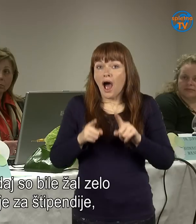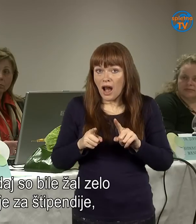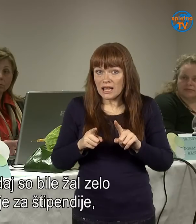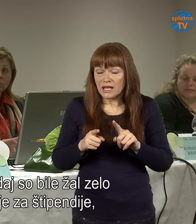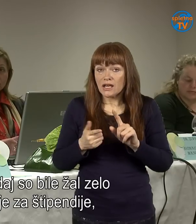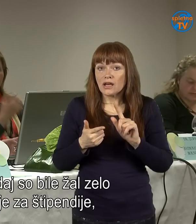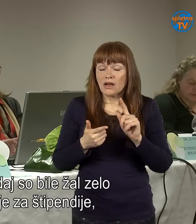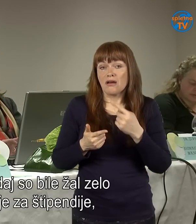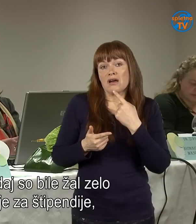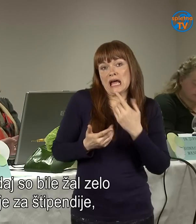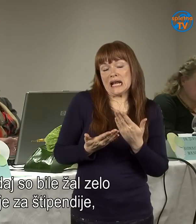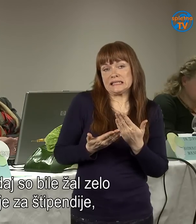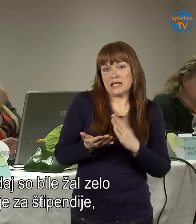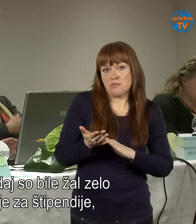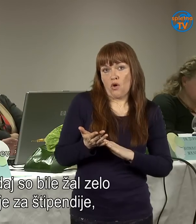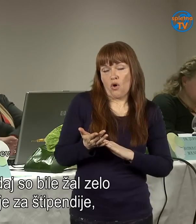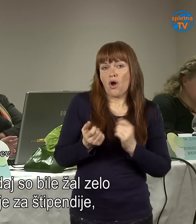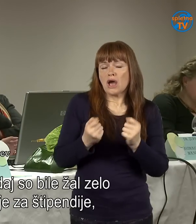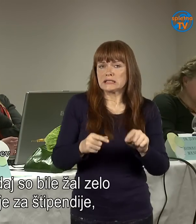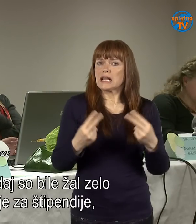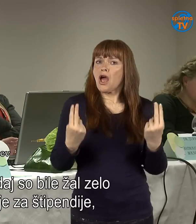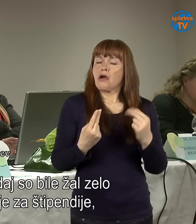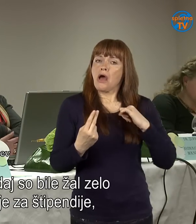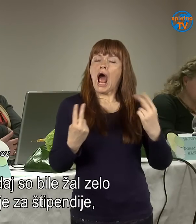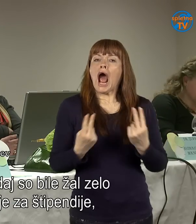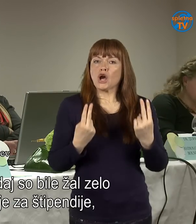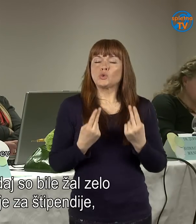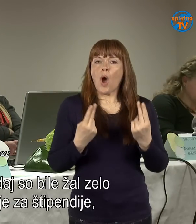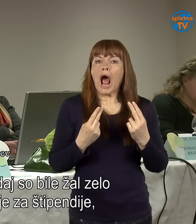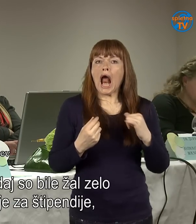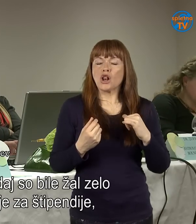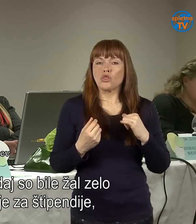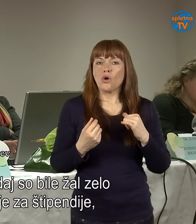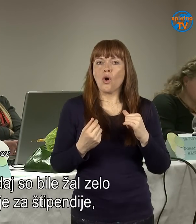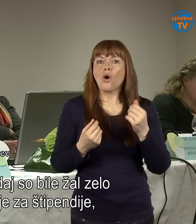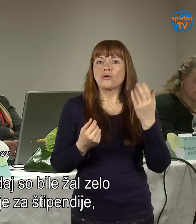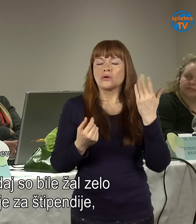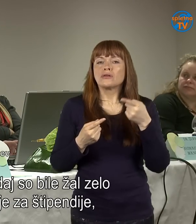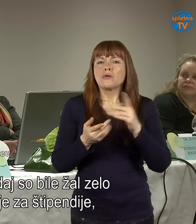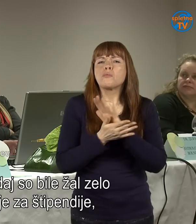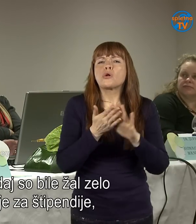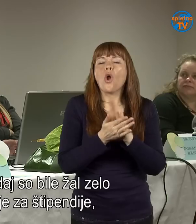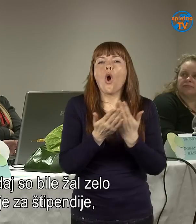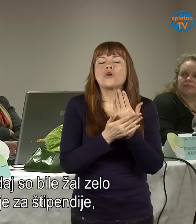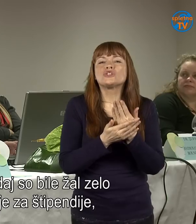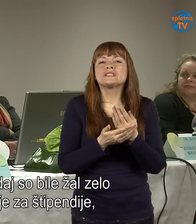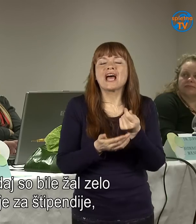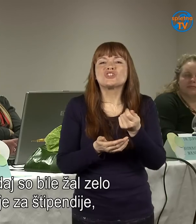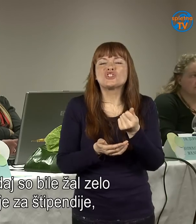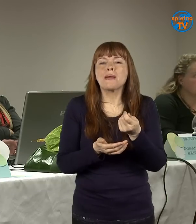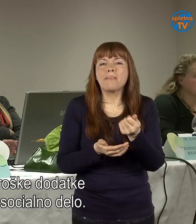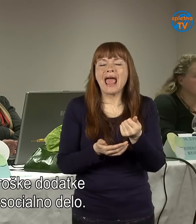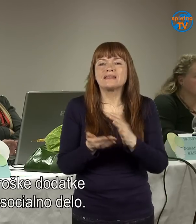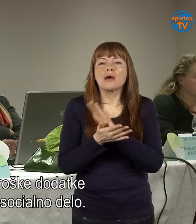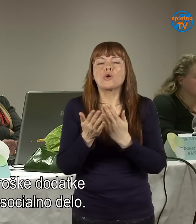Ali pa, recimo zdaj zelo aktualne, žal, so bile tudi te prošnje za